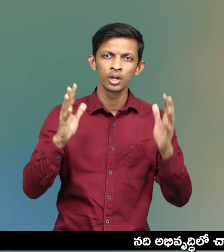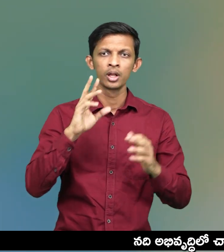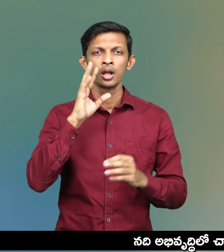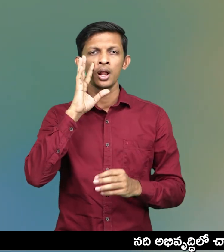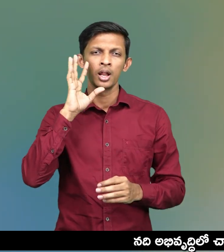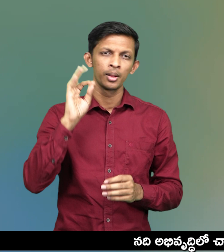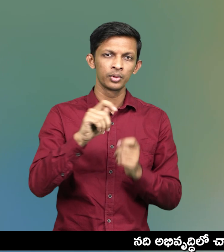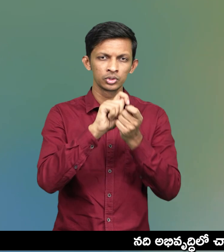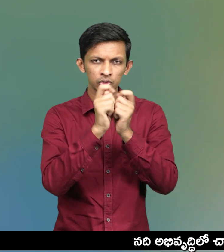పాత్ర పోషించింది.